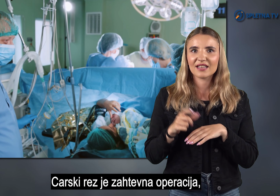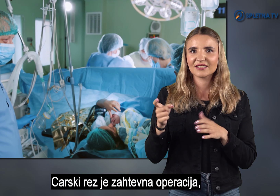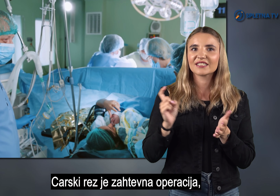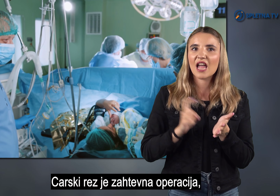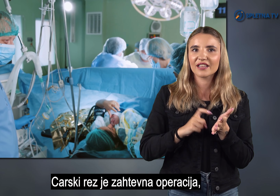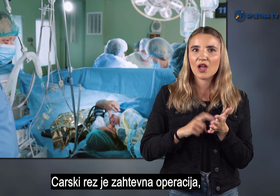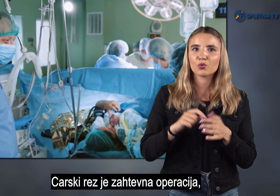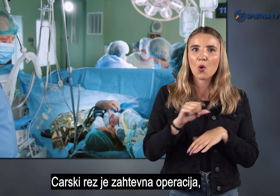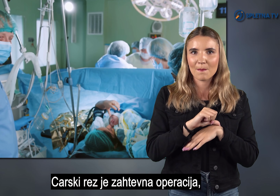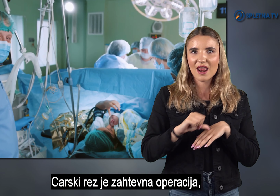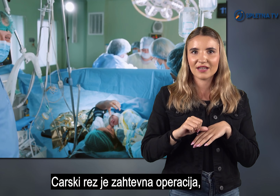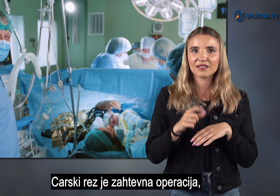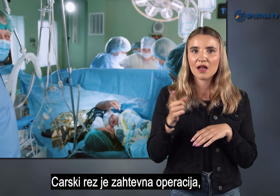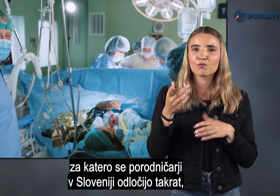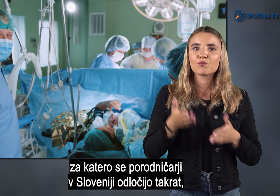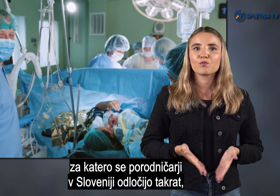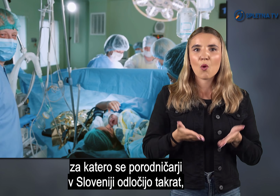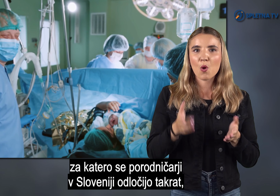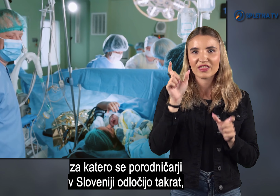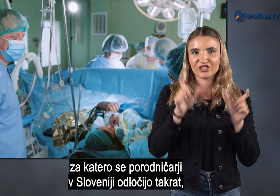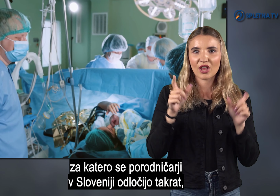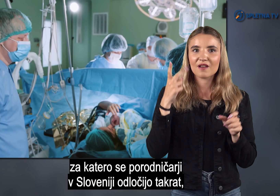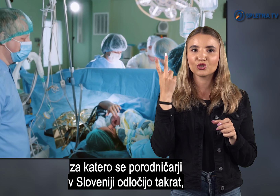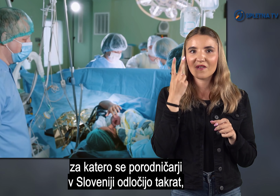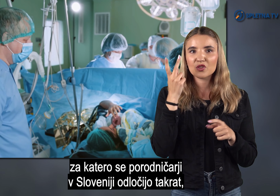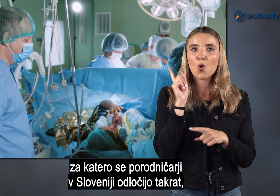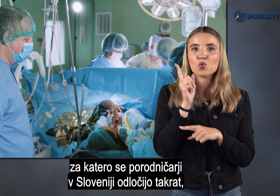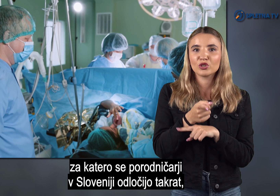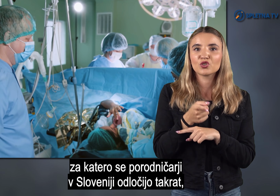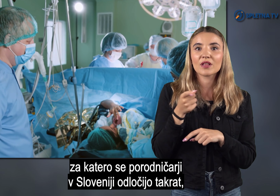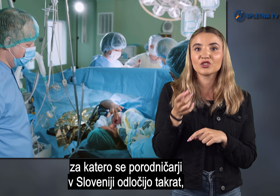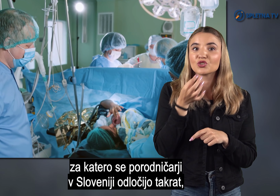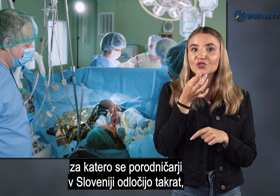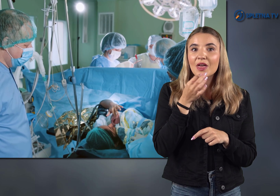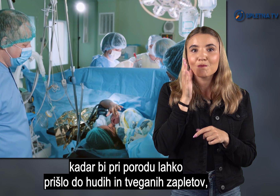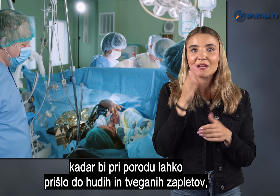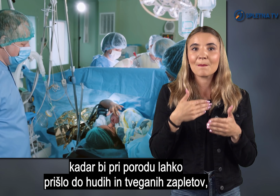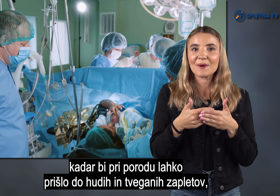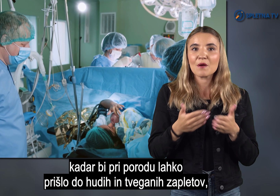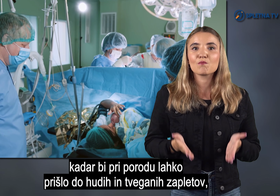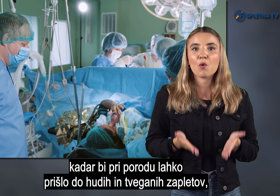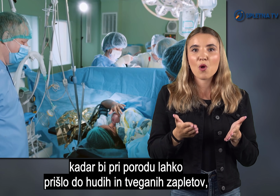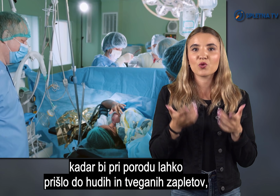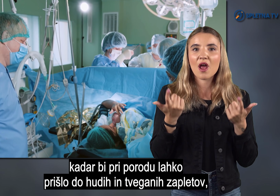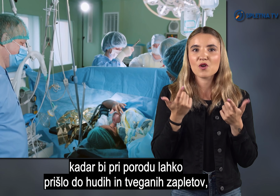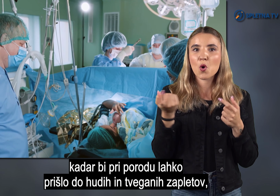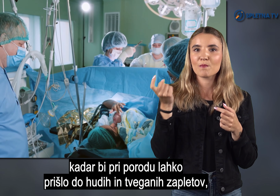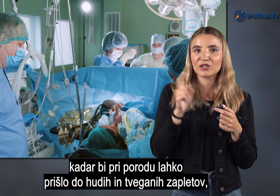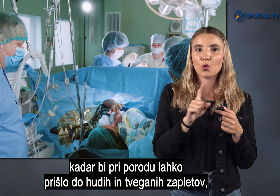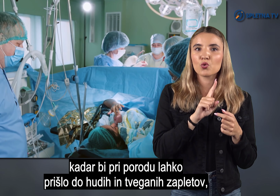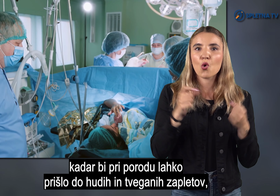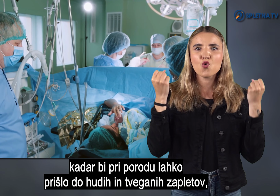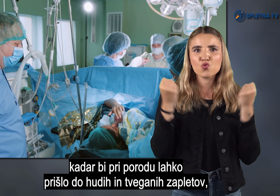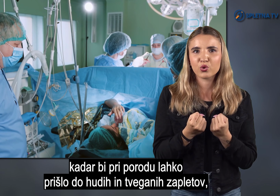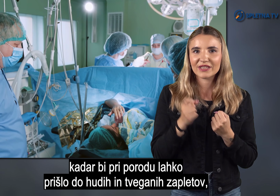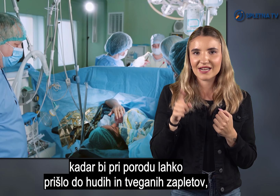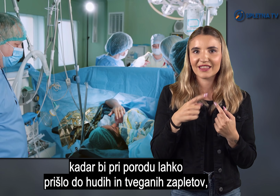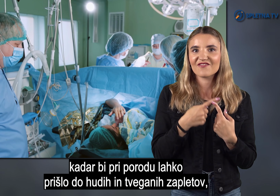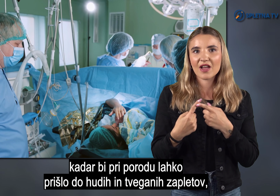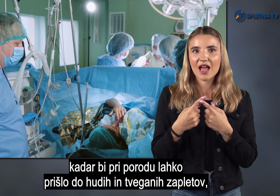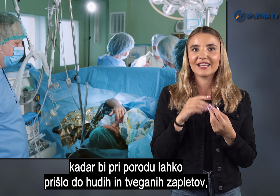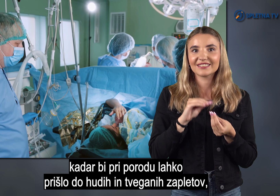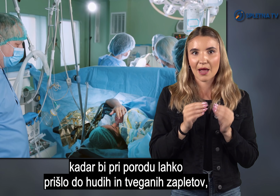Carski rez je zahtevna operacija, za katero se porodničarji v Sloveniji odločijo takrat, kadar bi pri porodu lahko prišlo do hudih in